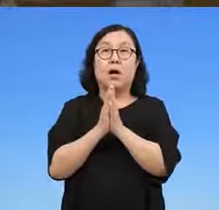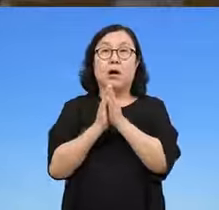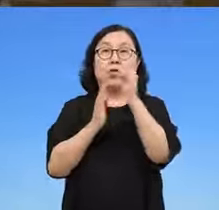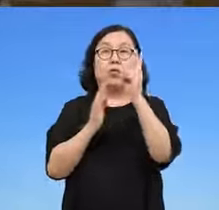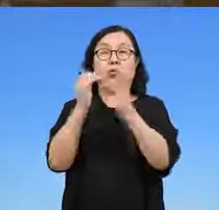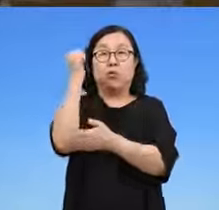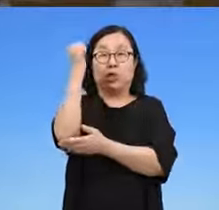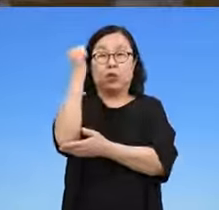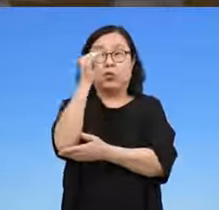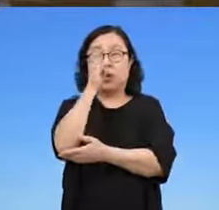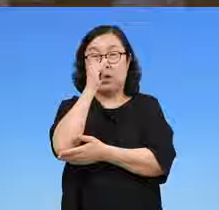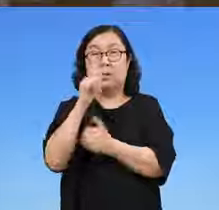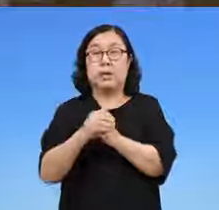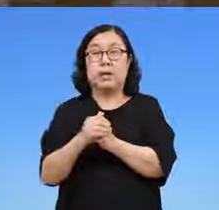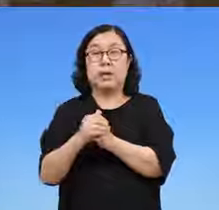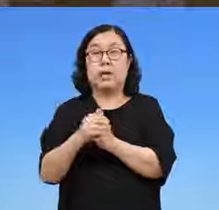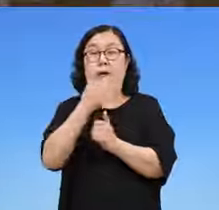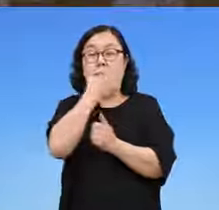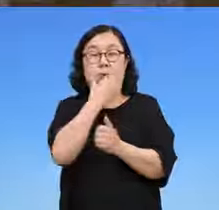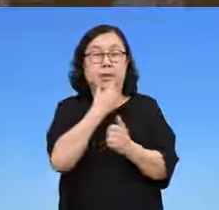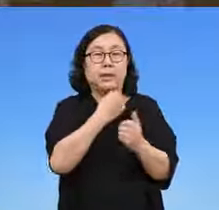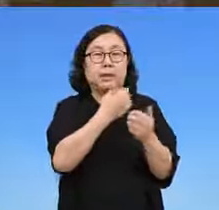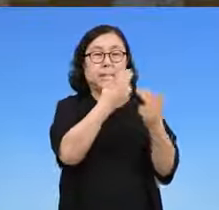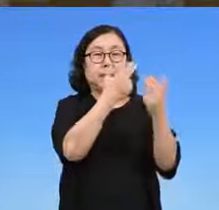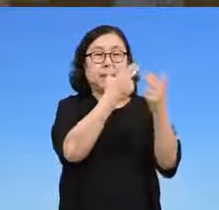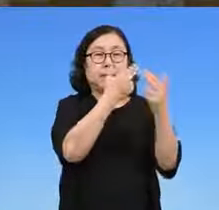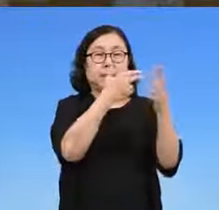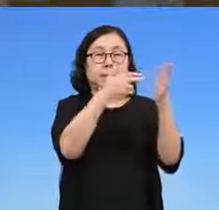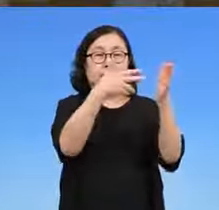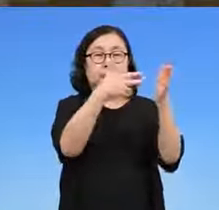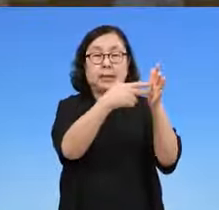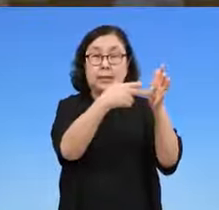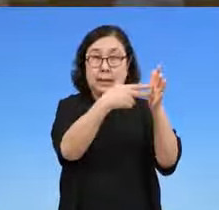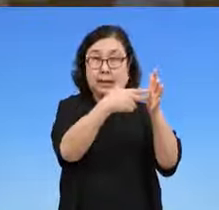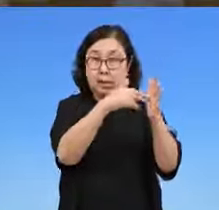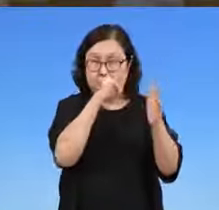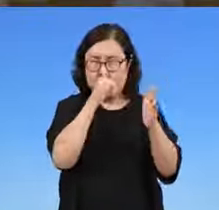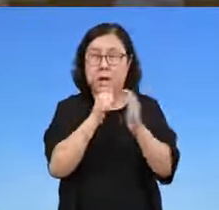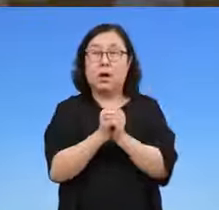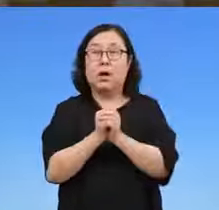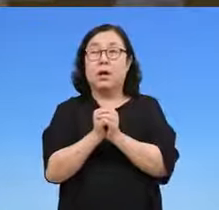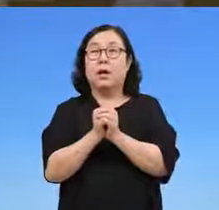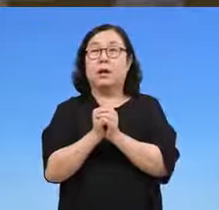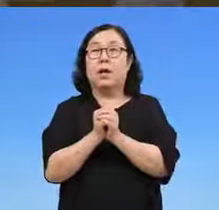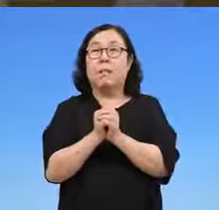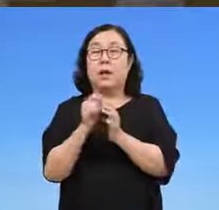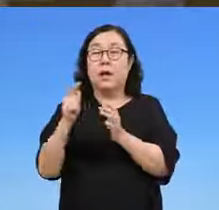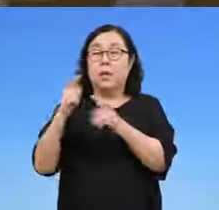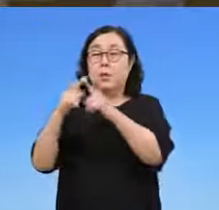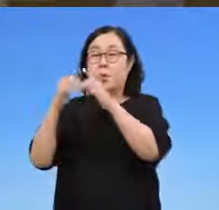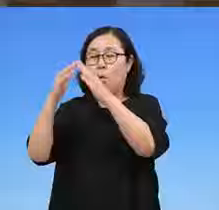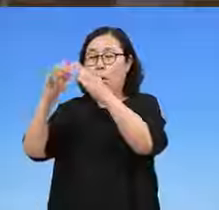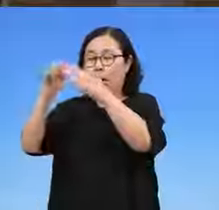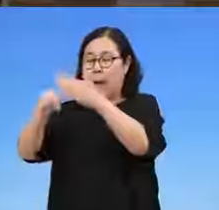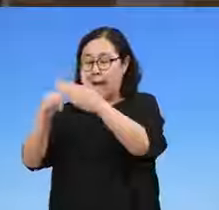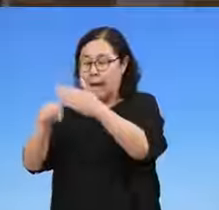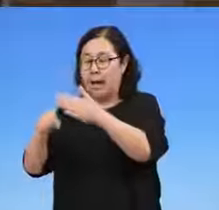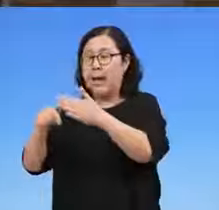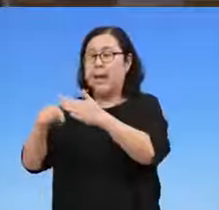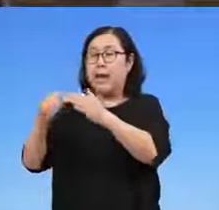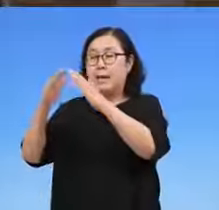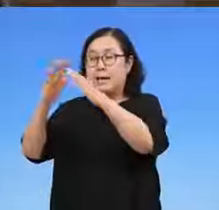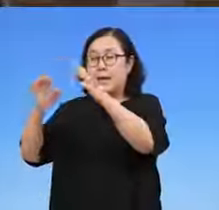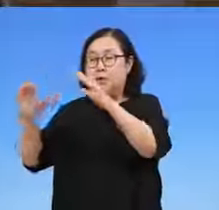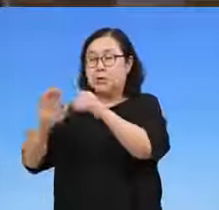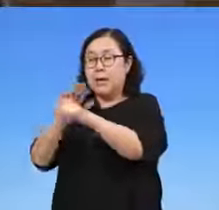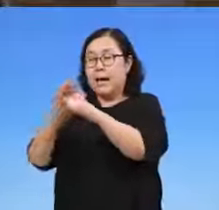하나는 바깥에 재단을 만든 복지재단으로 섬기고 있고요, 또 하나는 교회 안에 있는 이웃 사랑 분과가